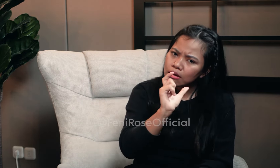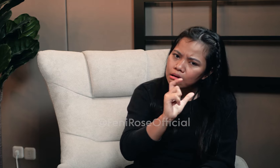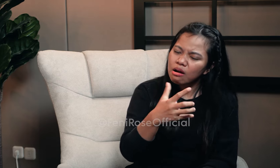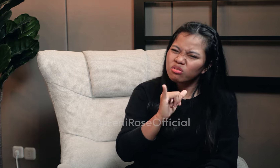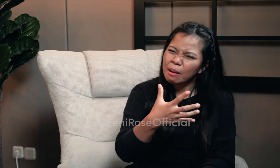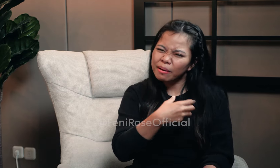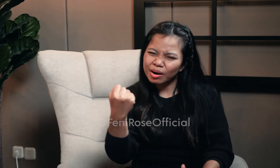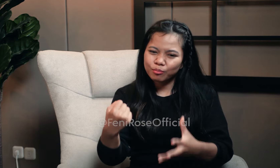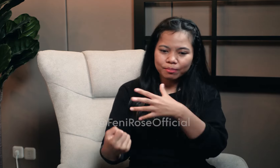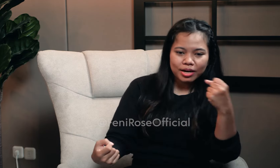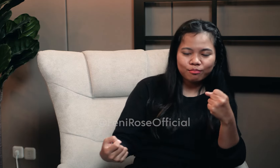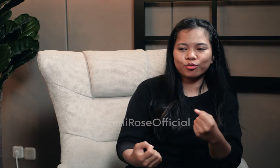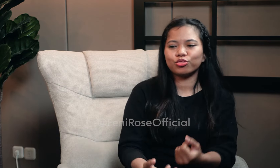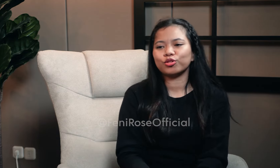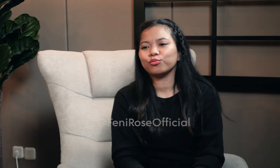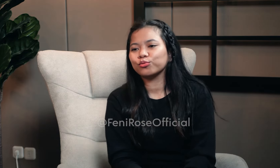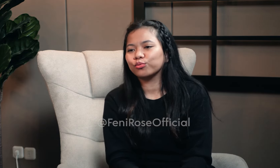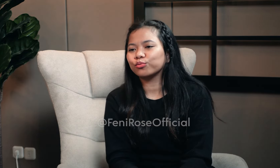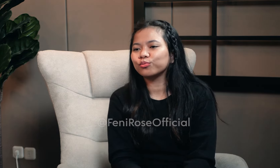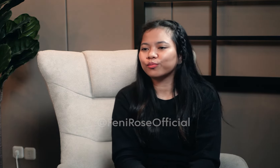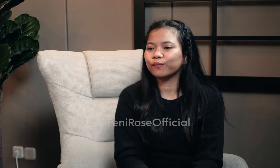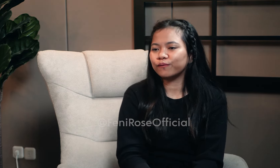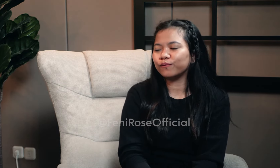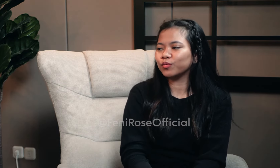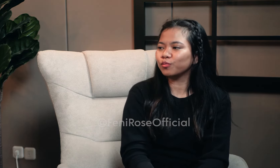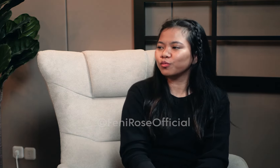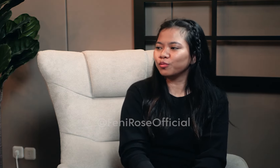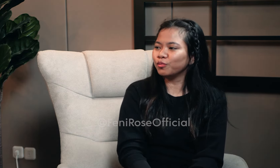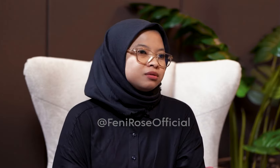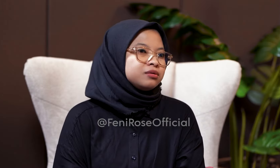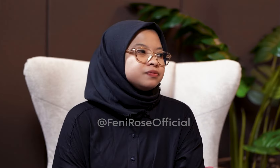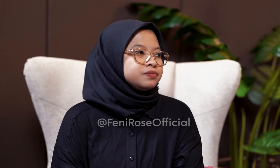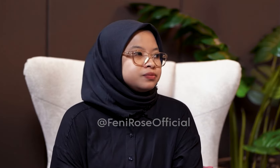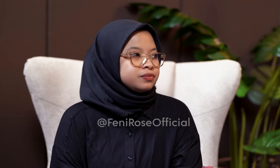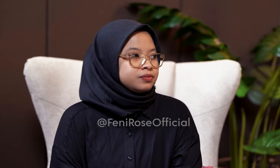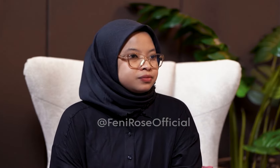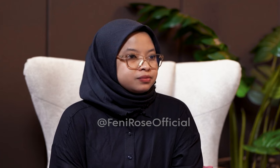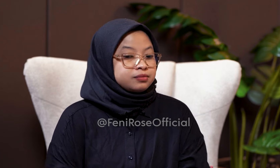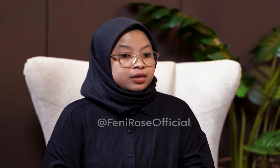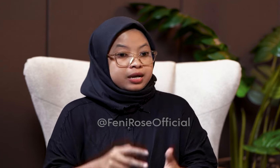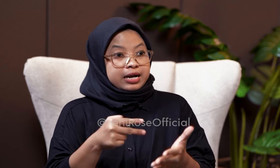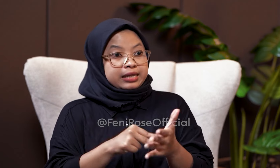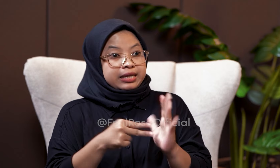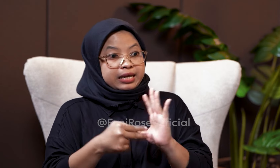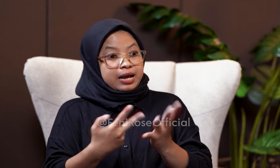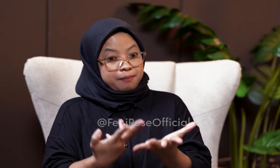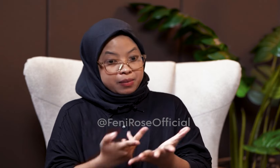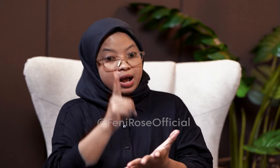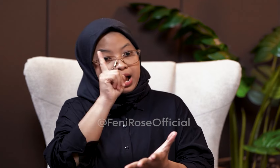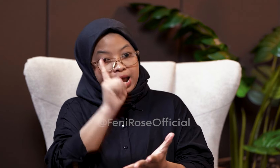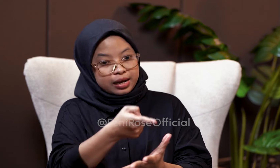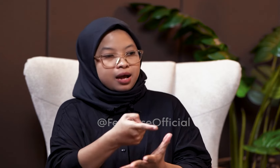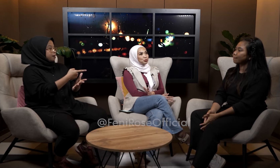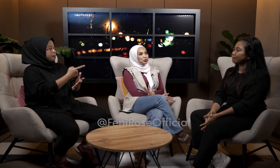teman-teman tuli jadi lebih ekspresi direbut atau merebut k gitu nah ini kan berarti memang ada pelajaran khusus